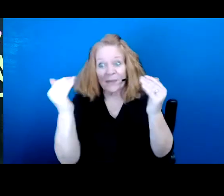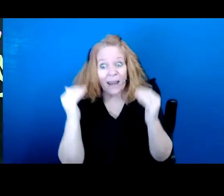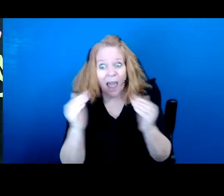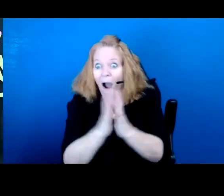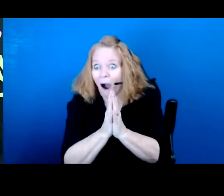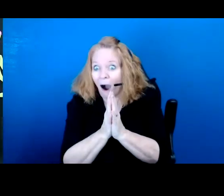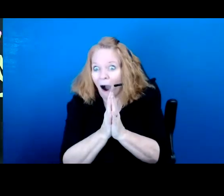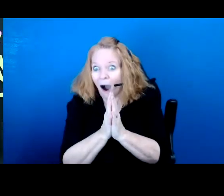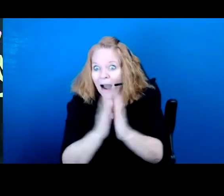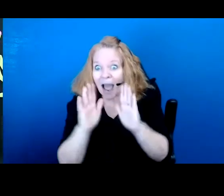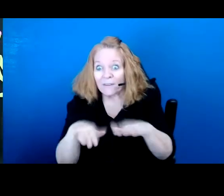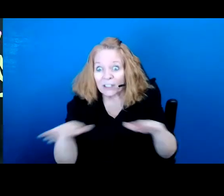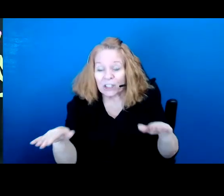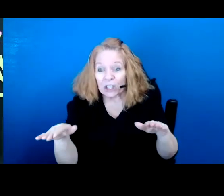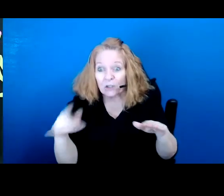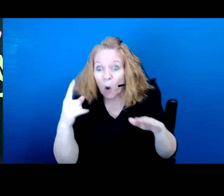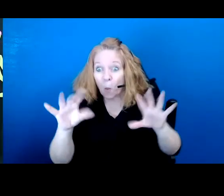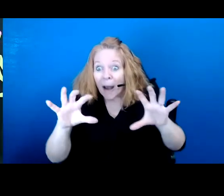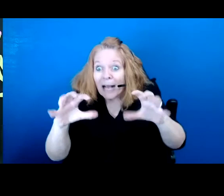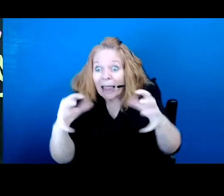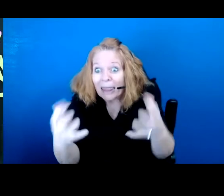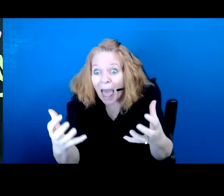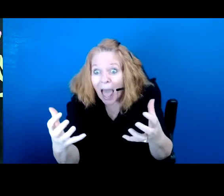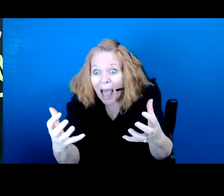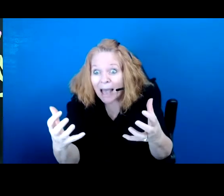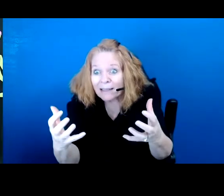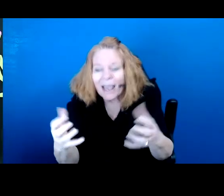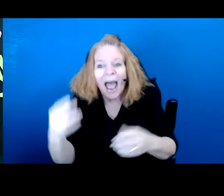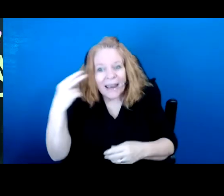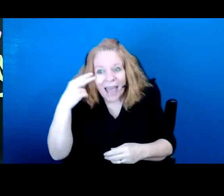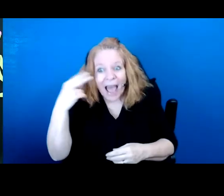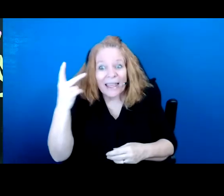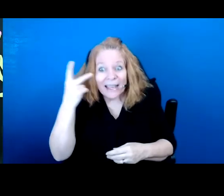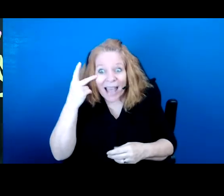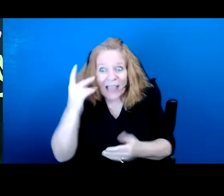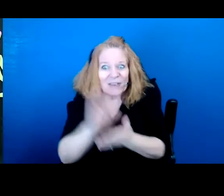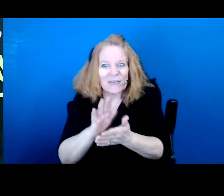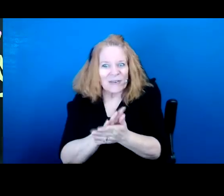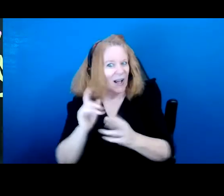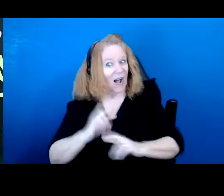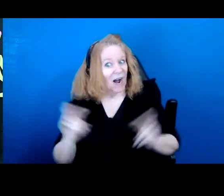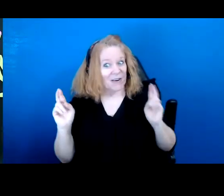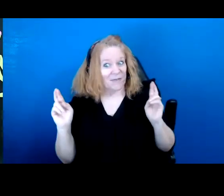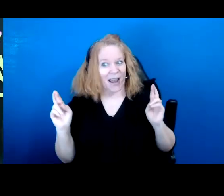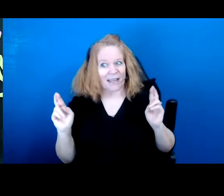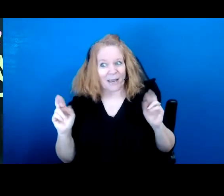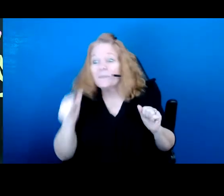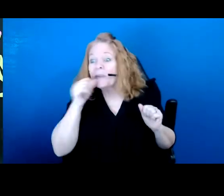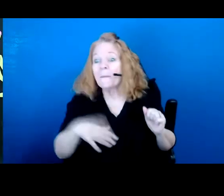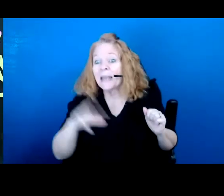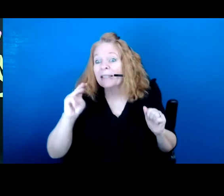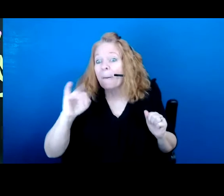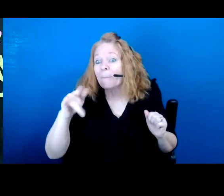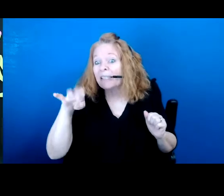y ahora hay algunos muchachos que nos están viendo de la escuela de helen keller listos